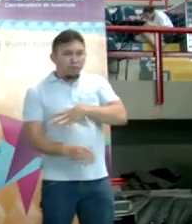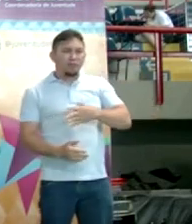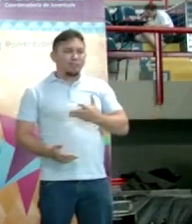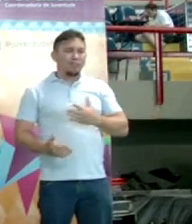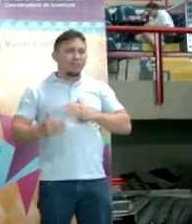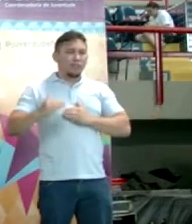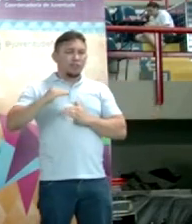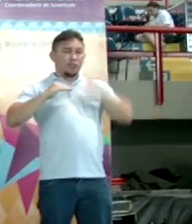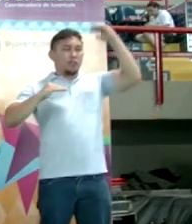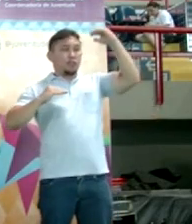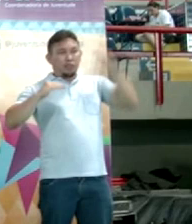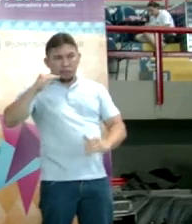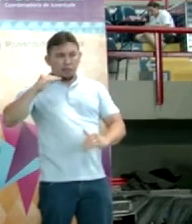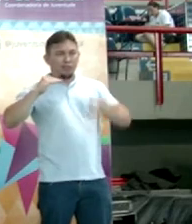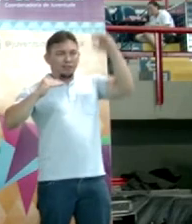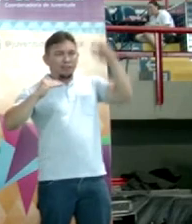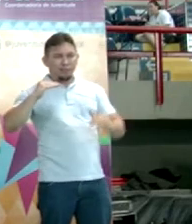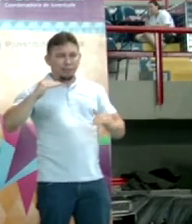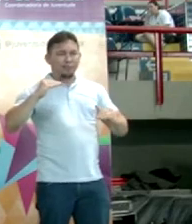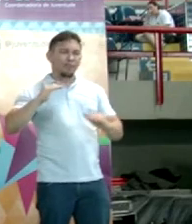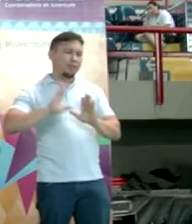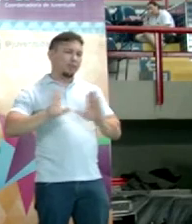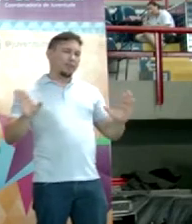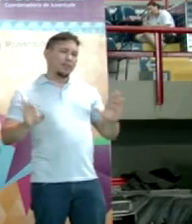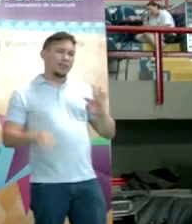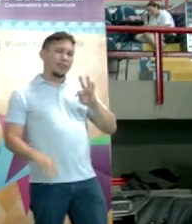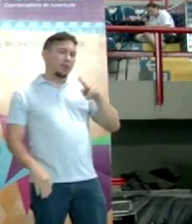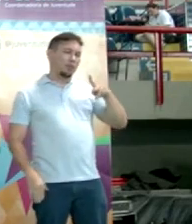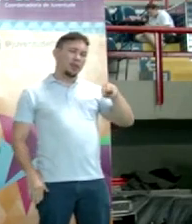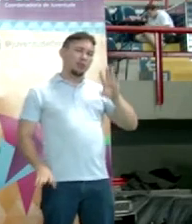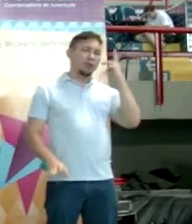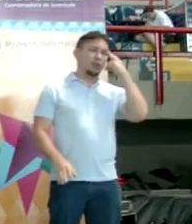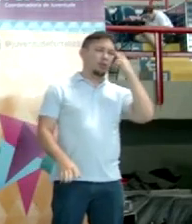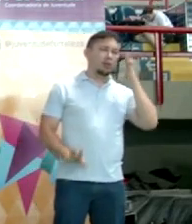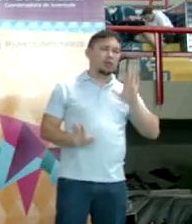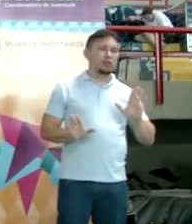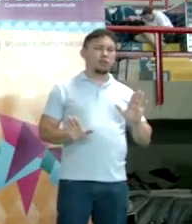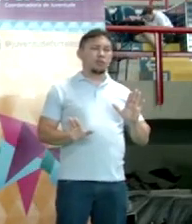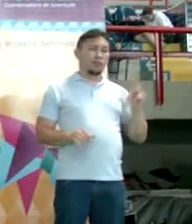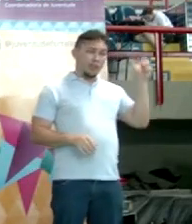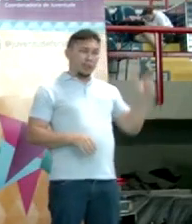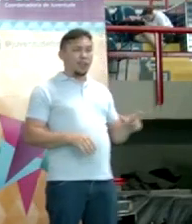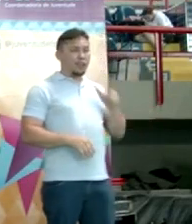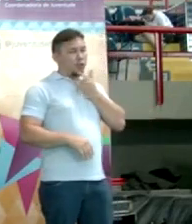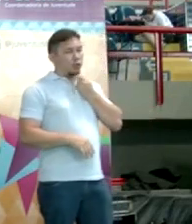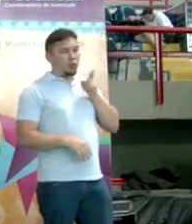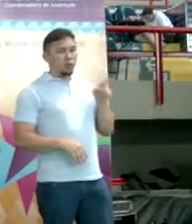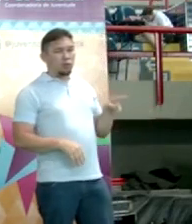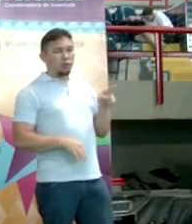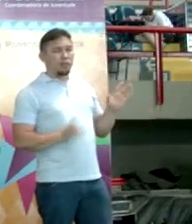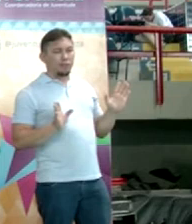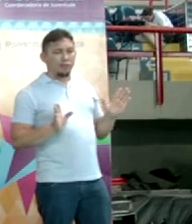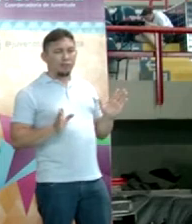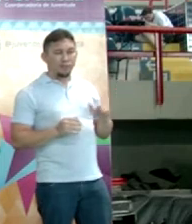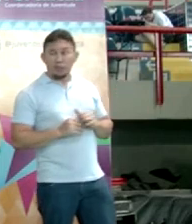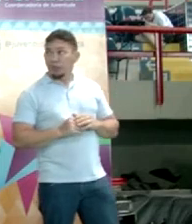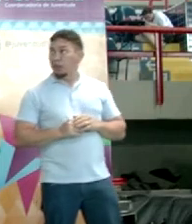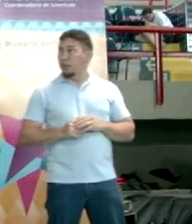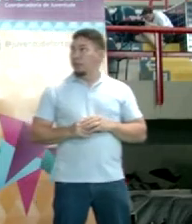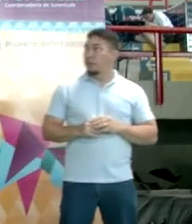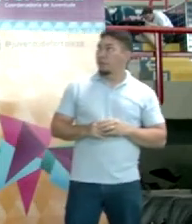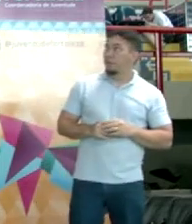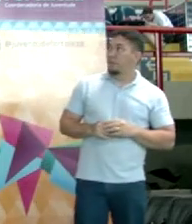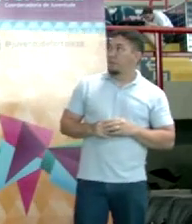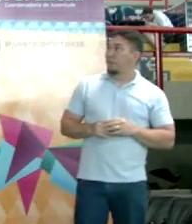Então é um processo que é perfeitamente normal. Os homens, né, eles têm que ter o quê?